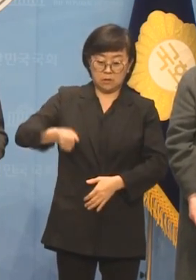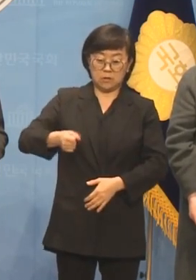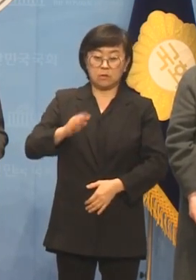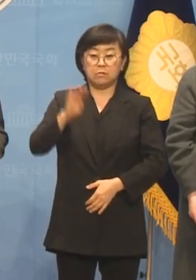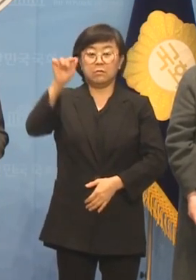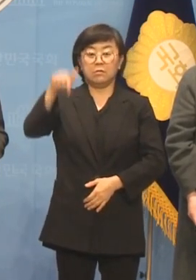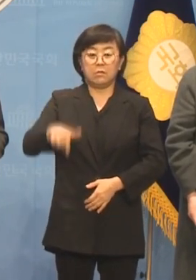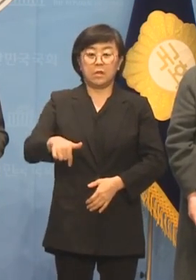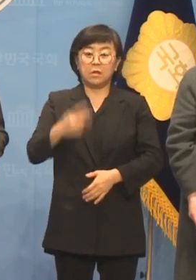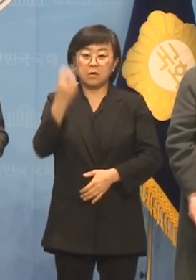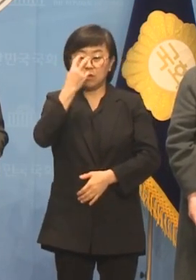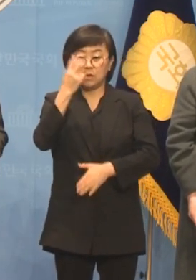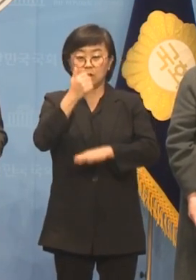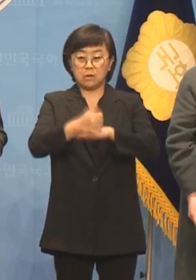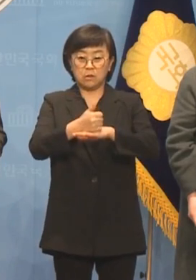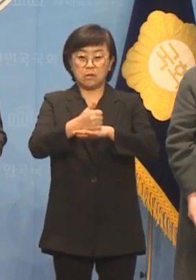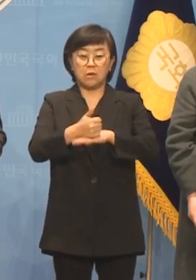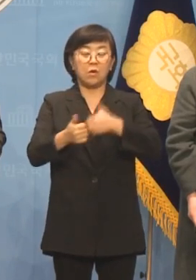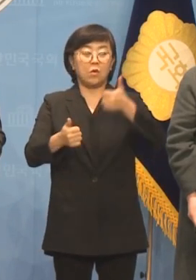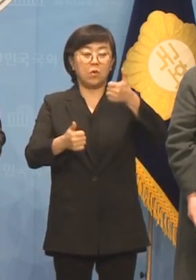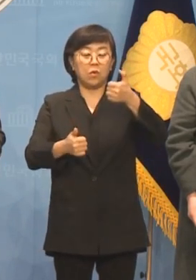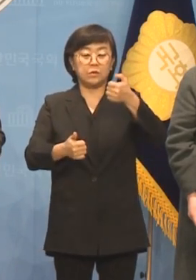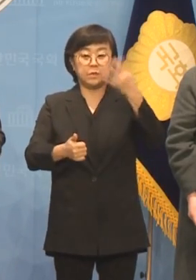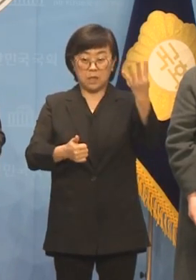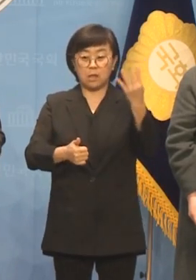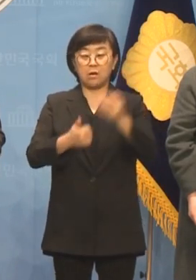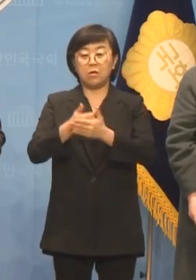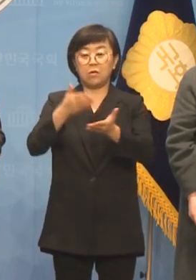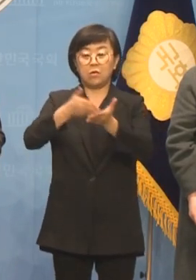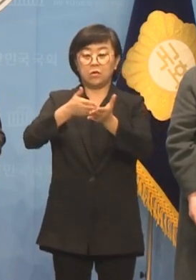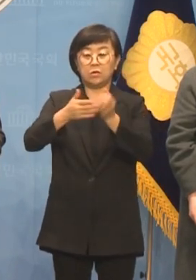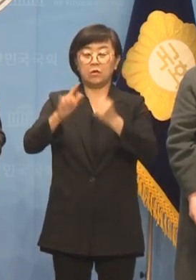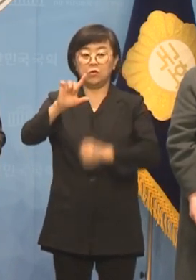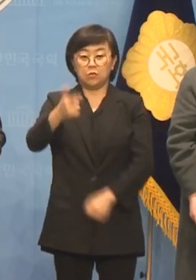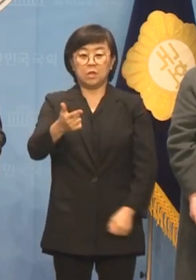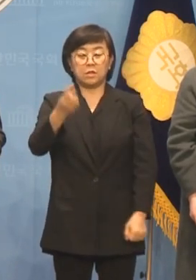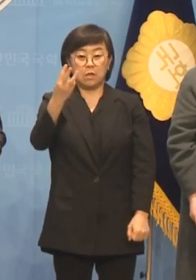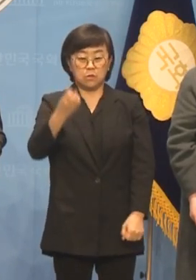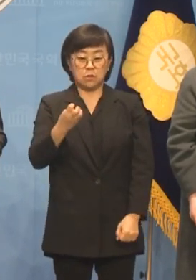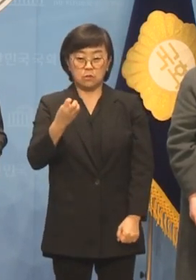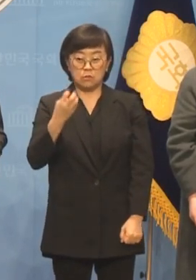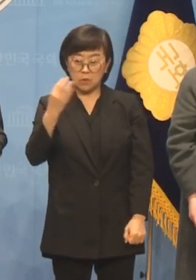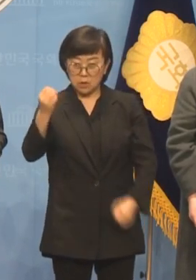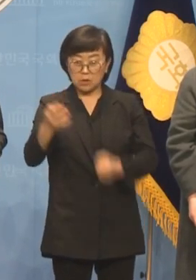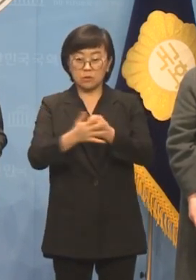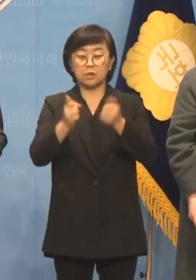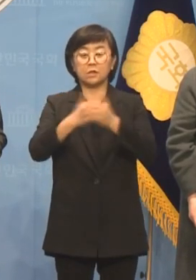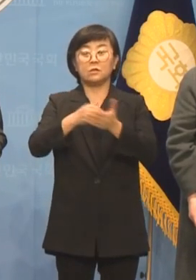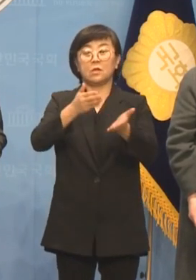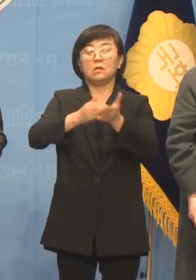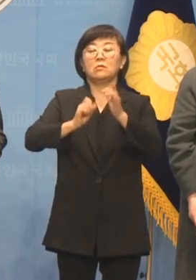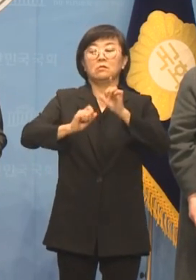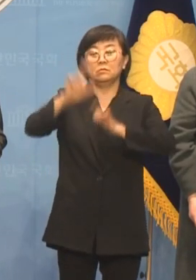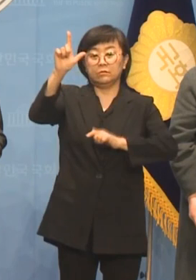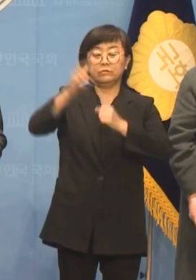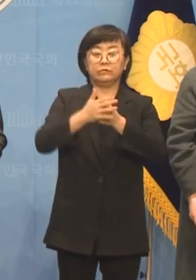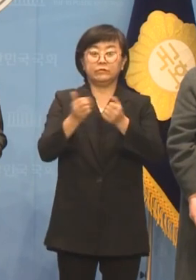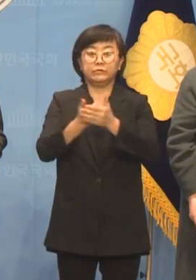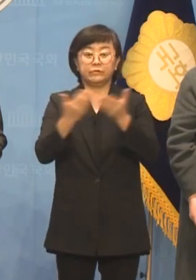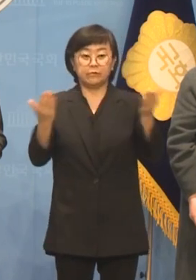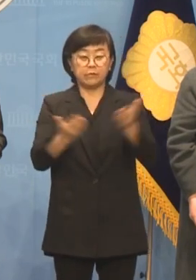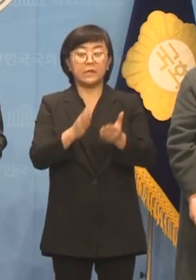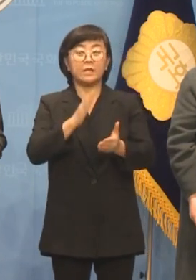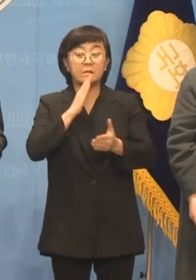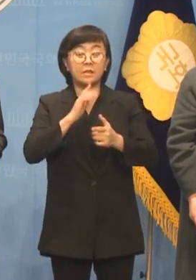명품백으로 검색한 결과 54개 언론사에서 693개의 보도가 있었으나 그 보도의 대부분은 사건의